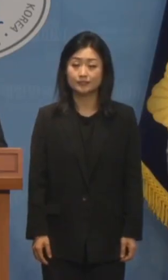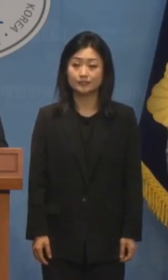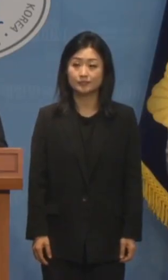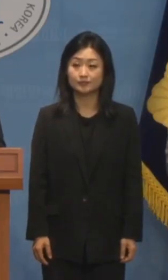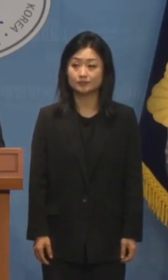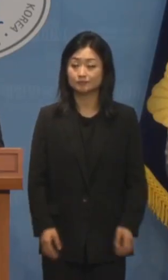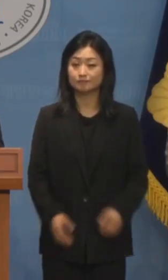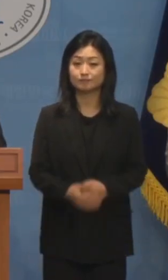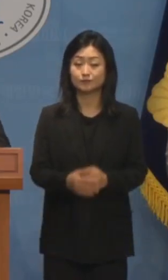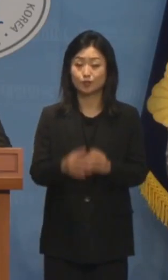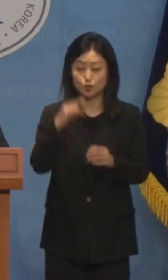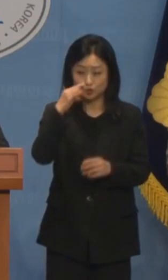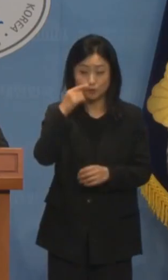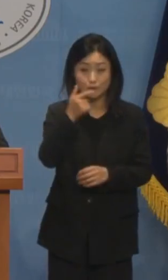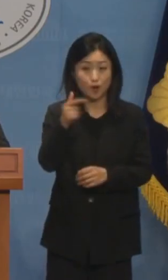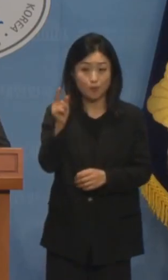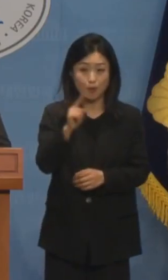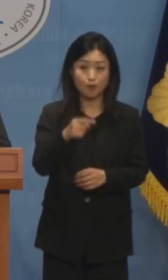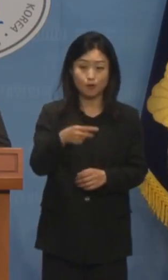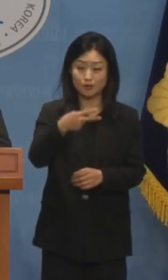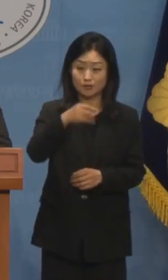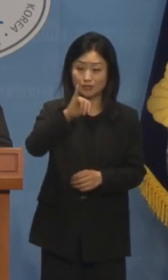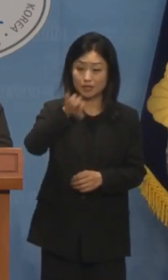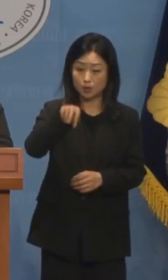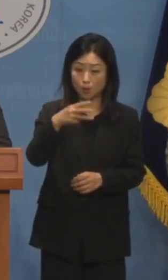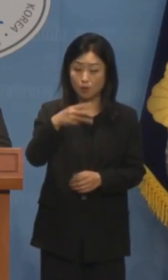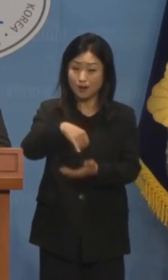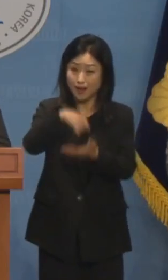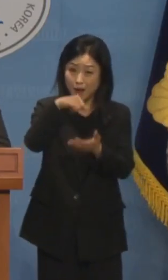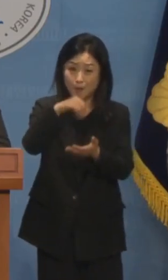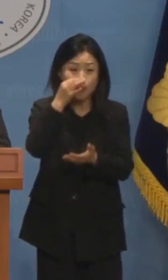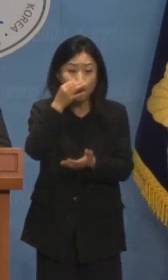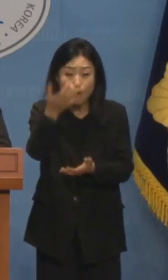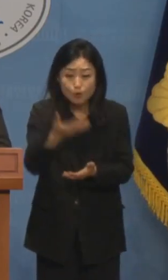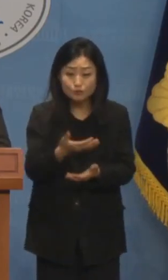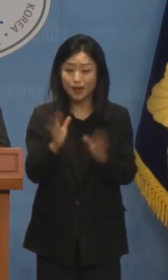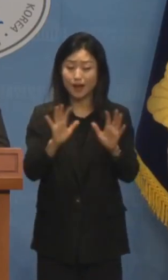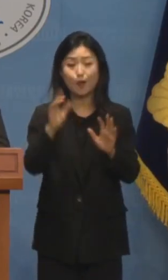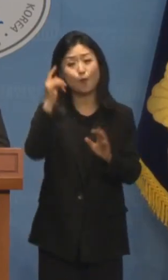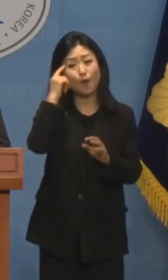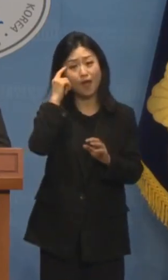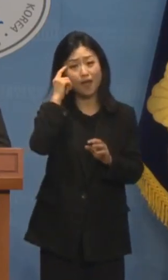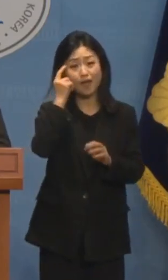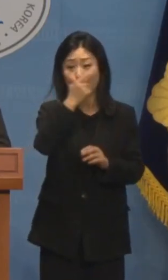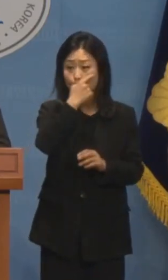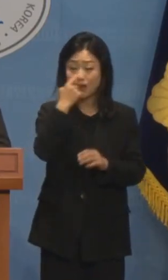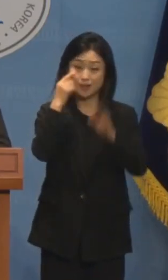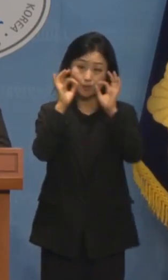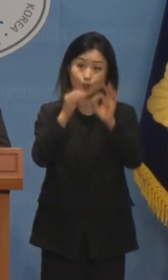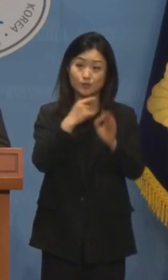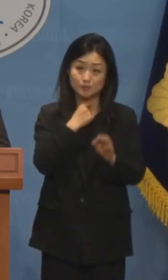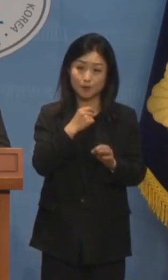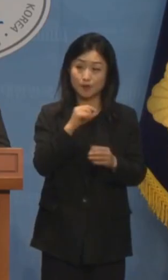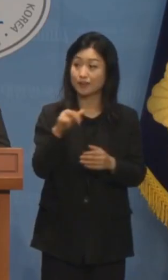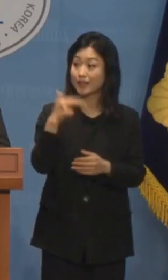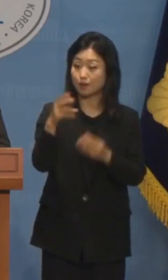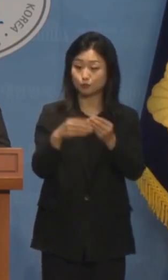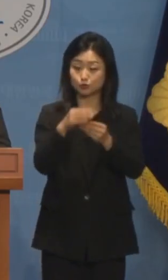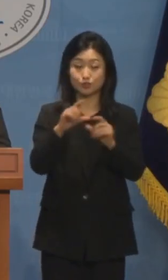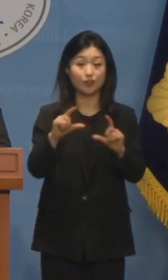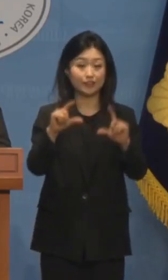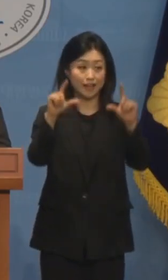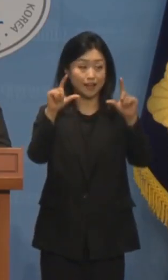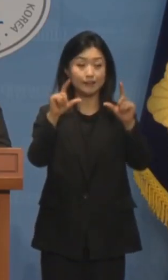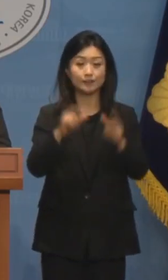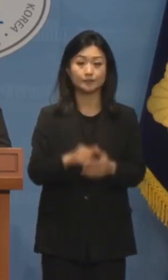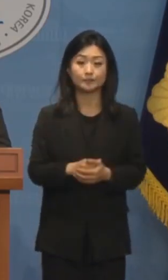네, 진짜 궁금한데요. 정말 그 디올백 왜 안 보여줍니까? 진짜 좀 확인해서 보고 싶은데요. 지금 이제 곧 있으면 다음 주 추석 아닙니까?